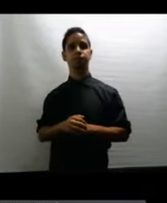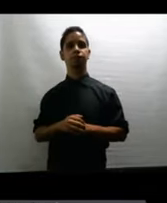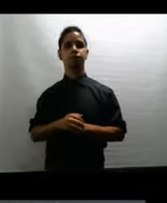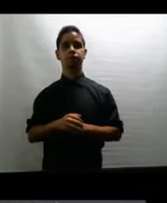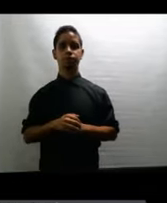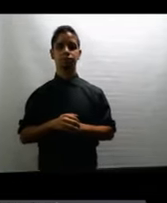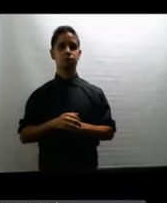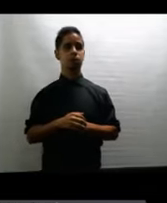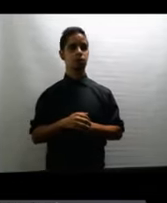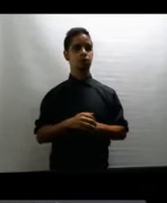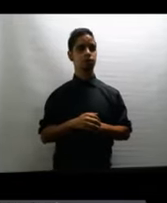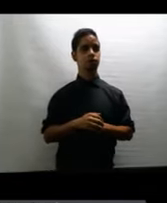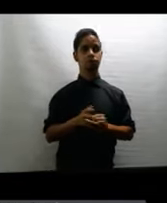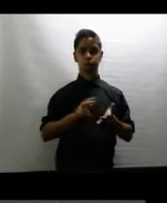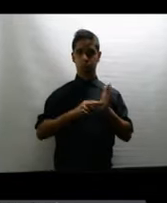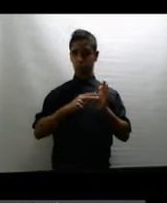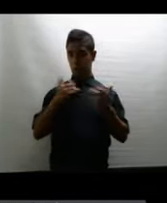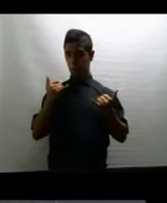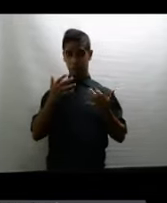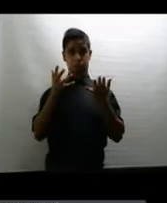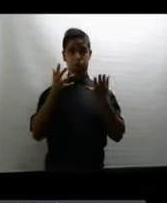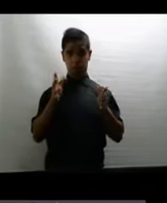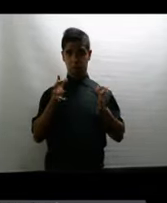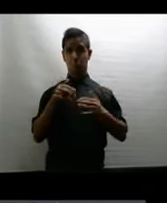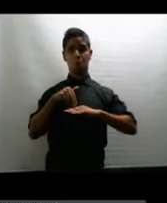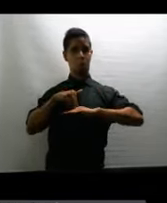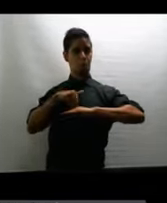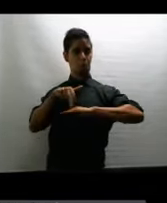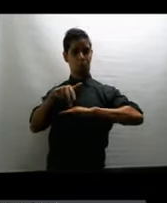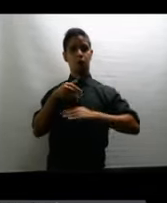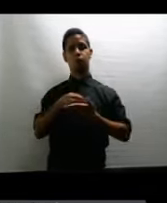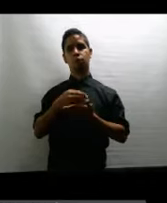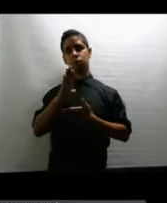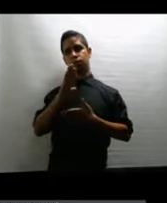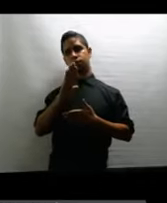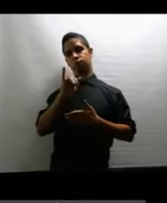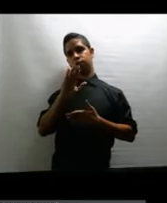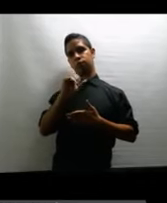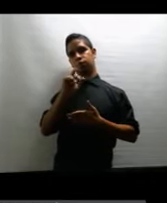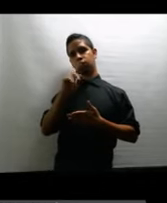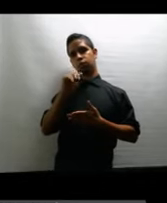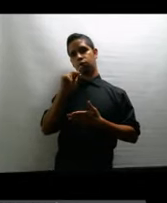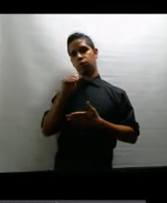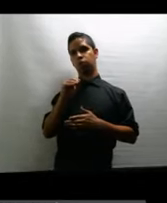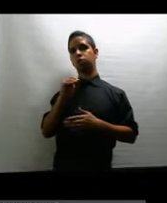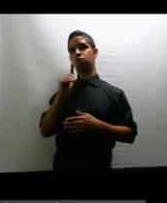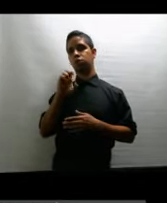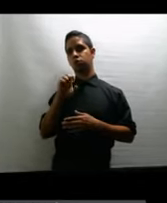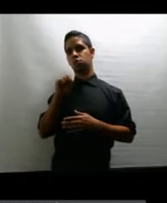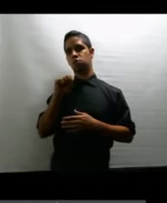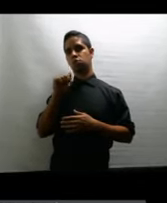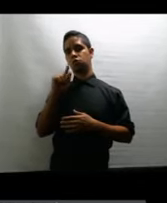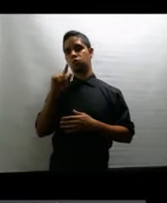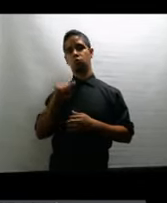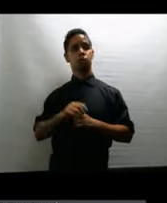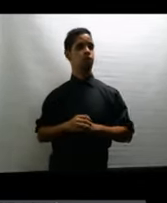Así que, y bueno. Salimos de aquí corriendo a comprar bicarbonato. Okay, ¿no? Porque sirve para todo. Esto te cuadra hasta el presupuesto. Serie, podemos hacer